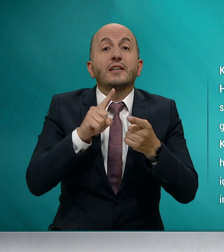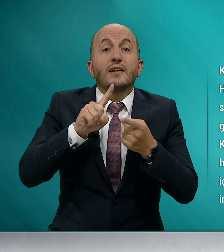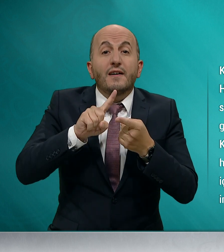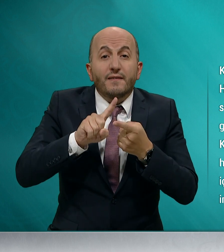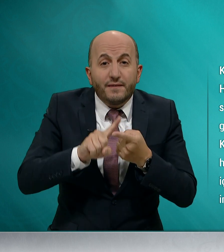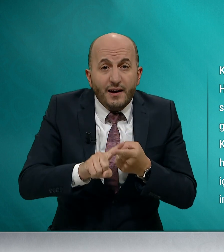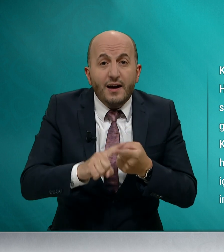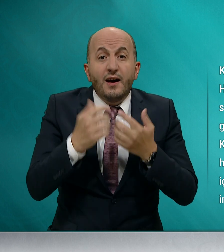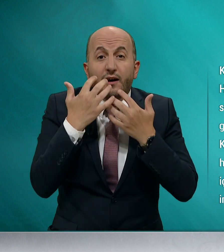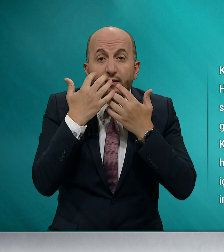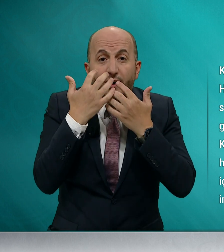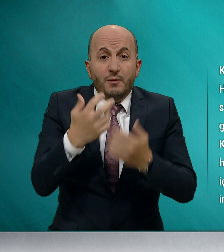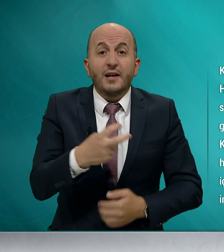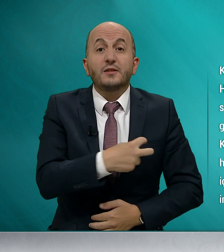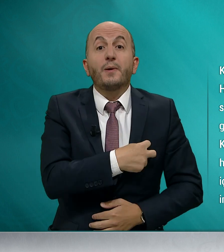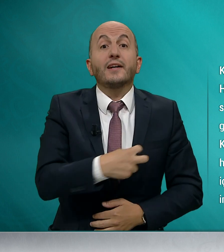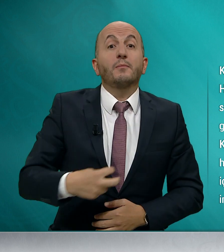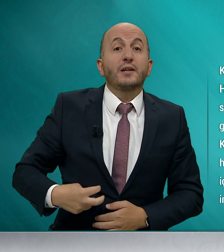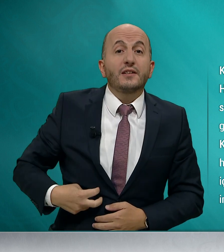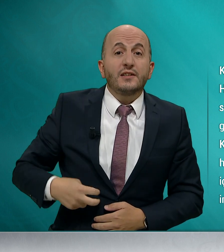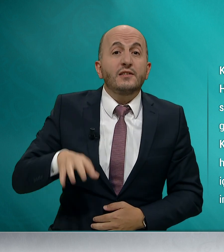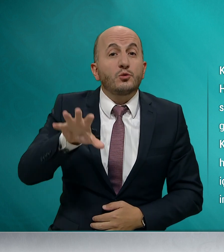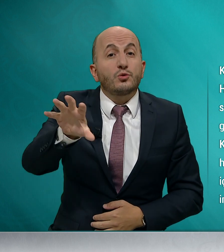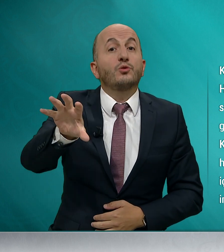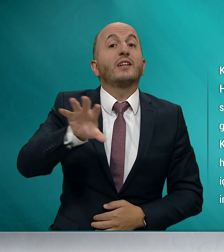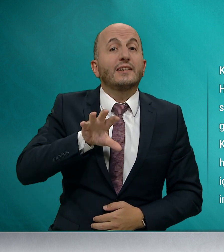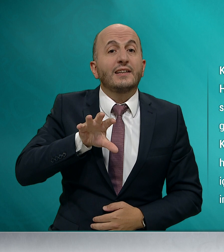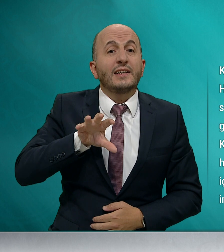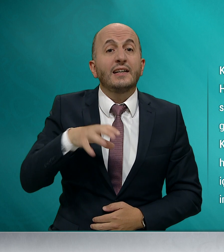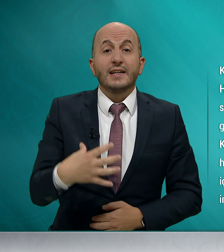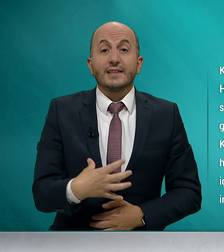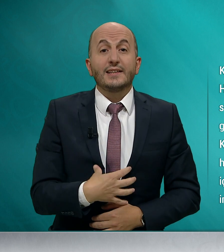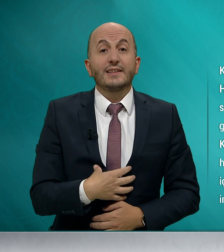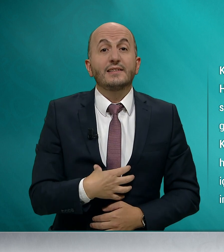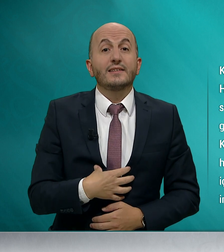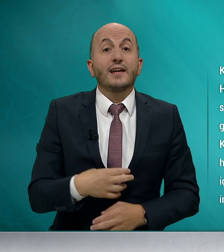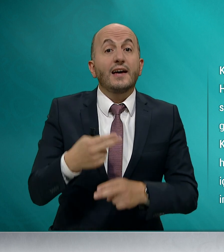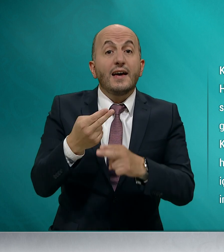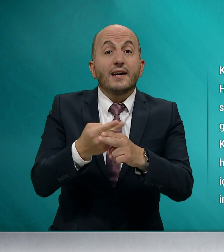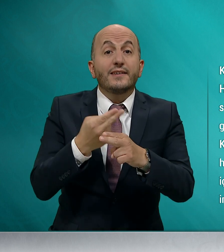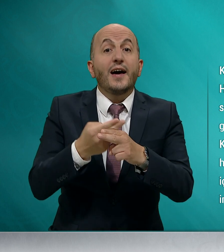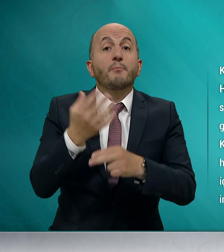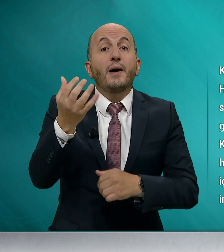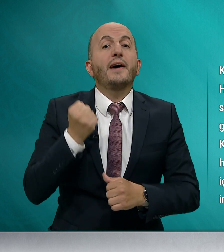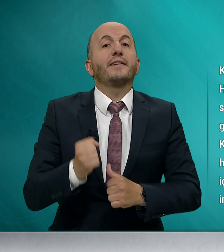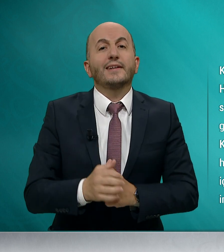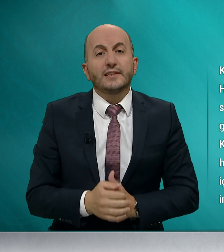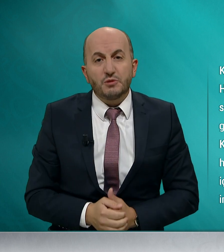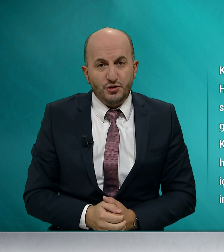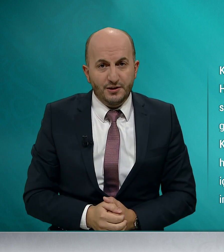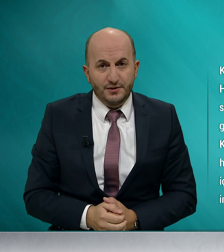Kerim'i ve rahmet peygamberinin sünnetini kendisine